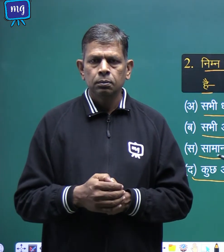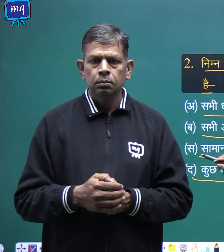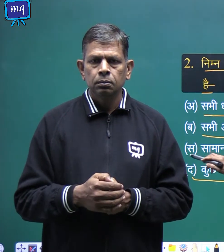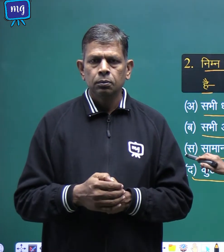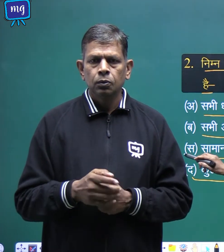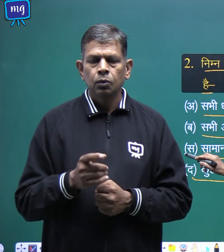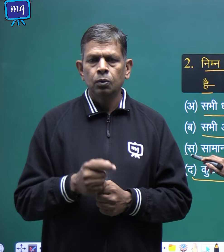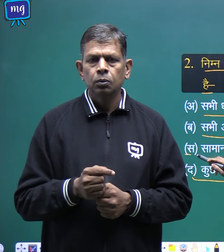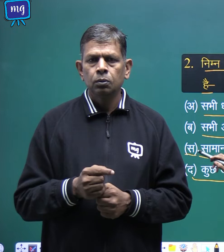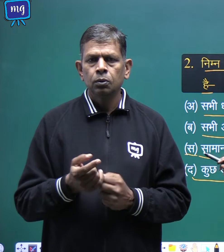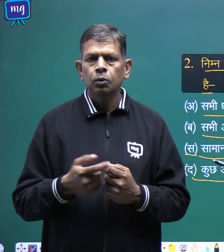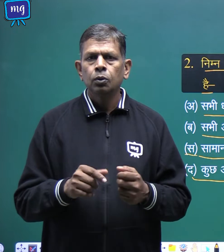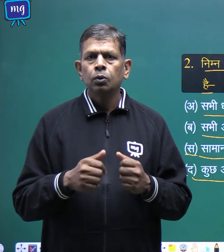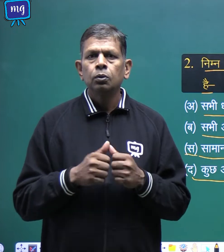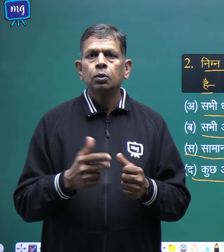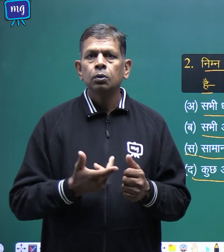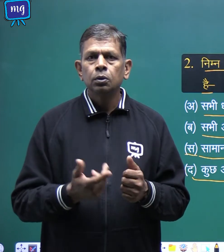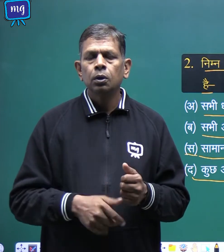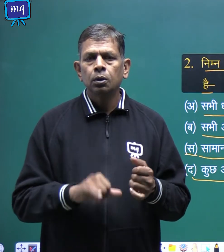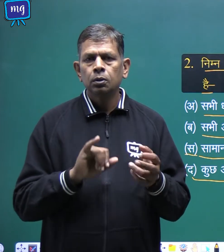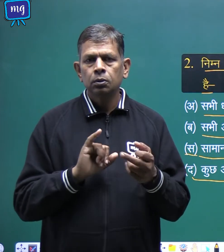तो सह कथन सही है,